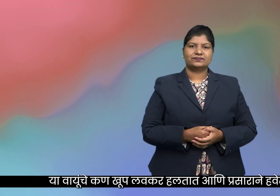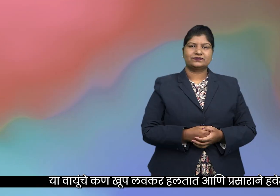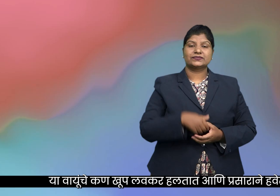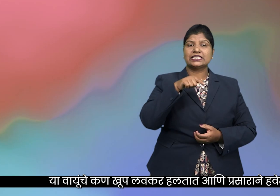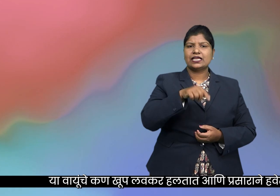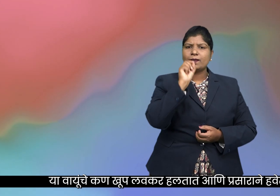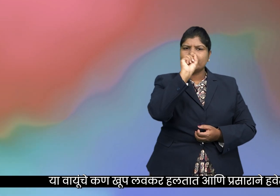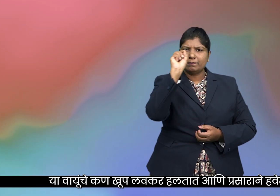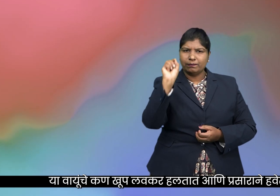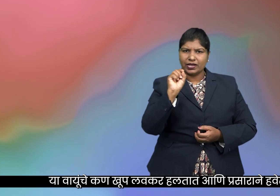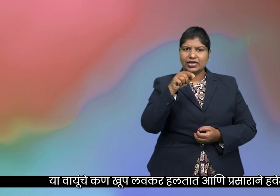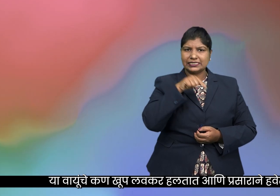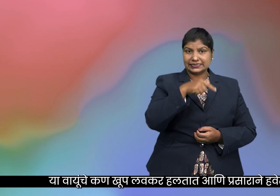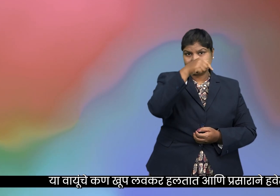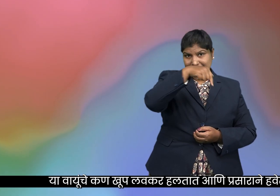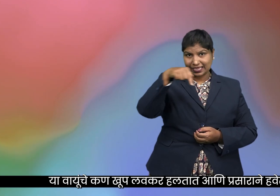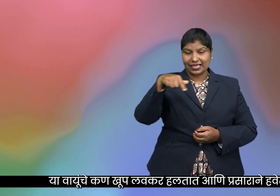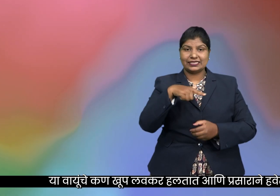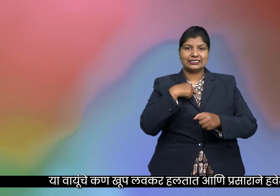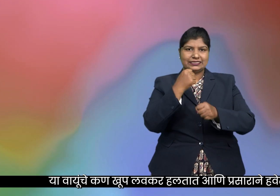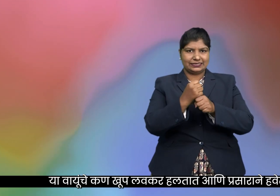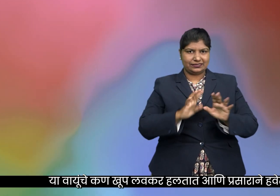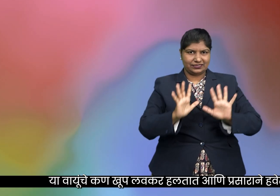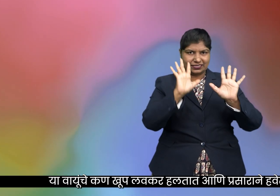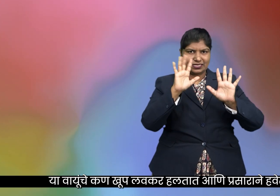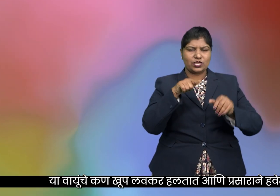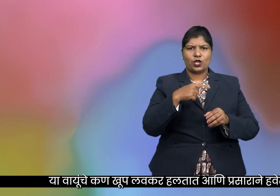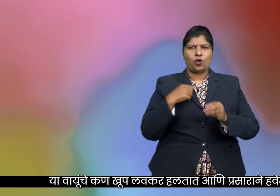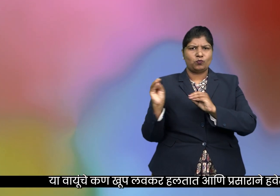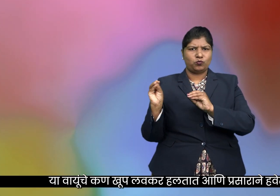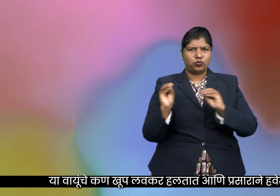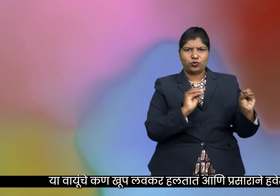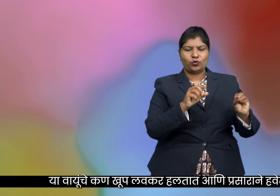या वायूचे कण खूप लवकर हलतात आणि प्रसाराने हवेत मिसळतात.